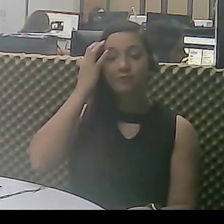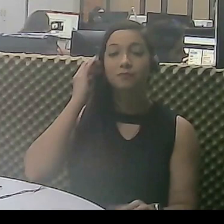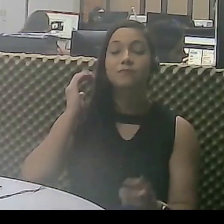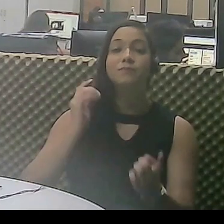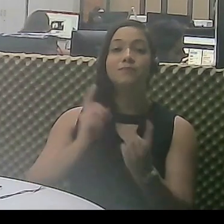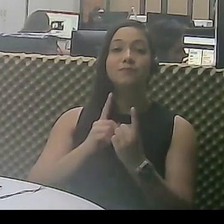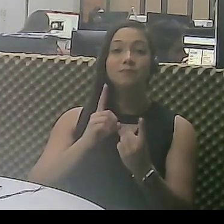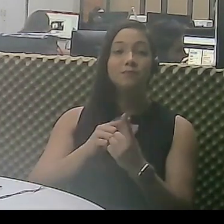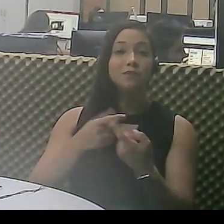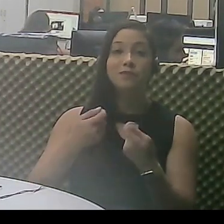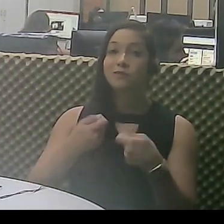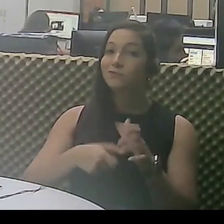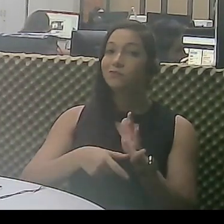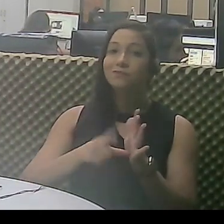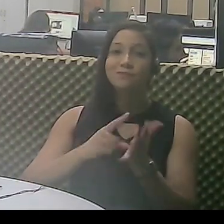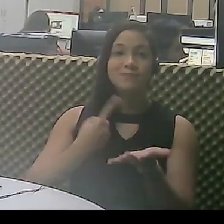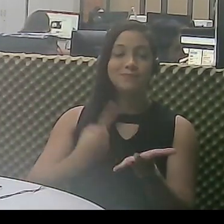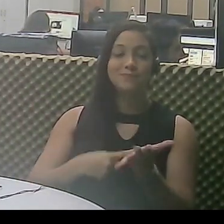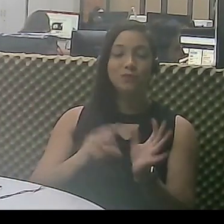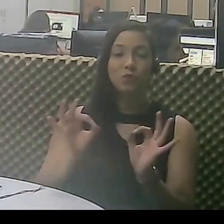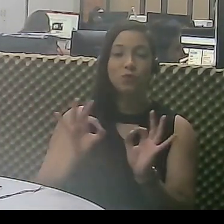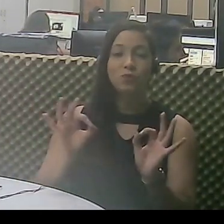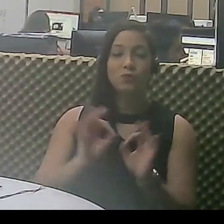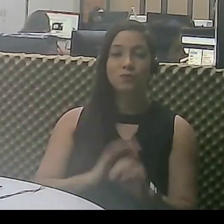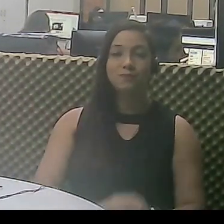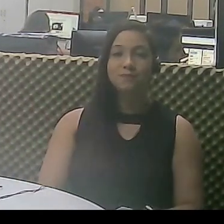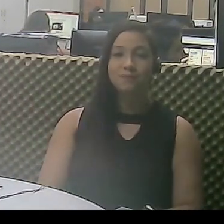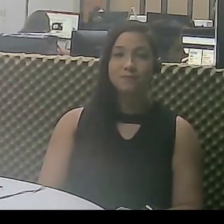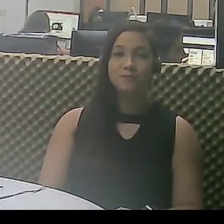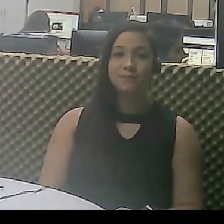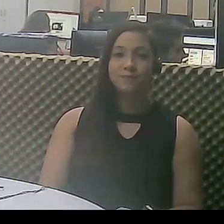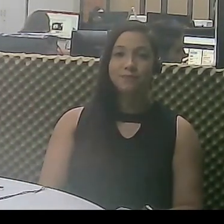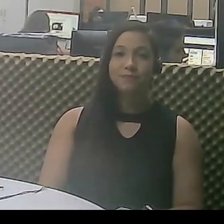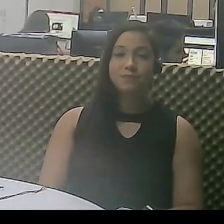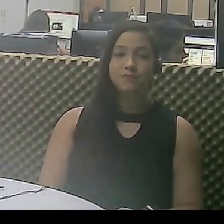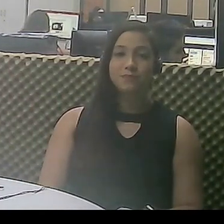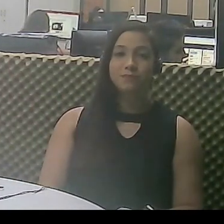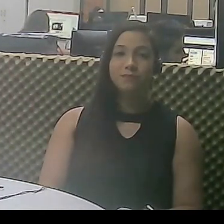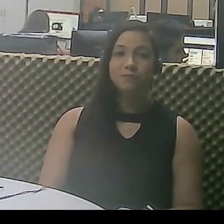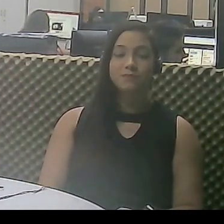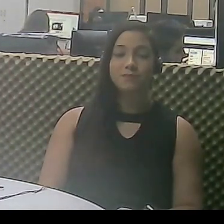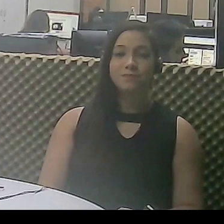atendido, não é necessário realizar agendamento.